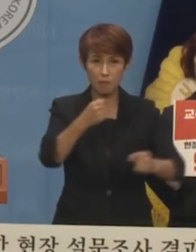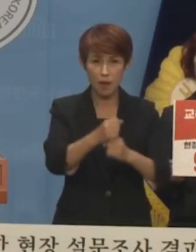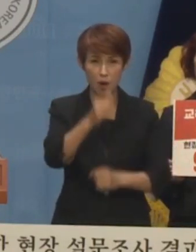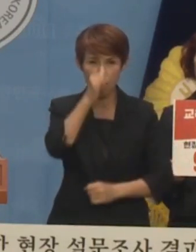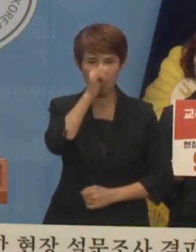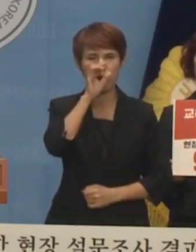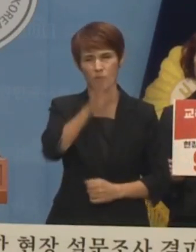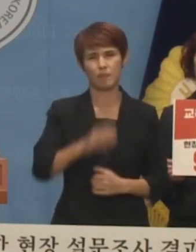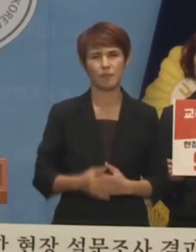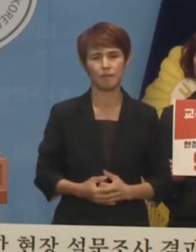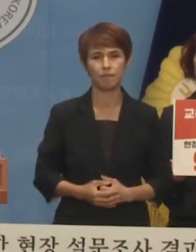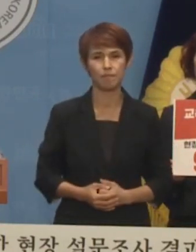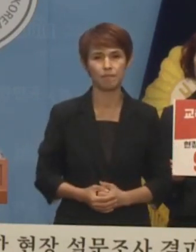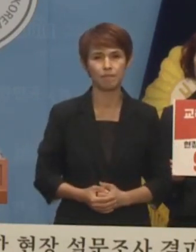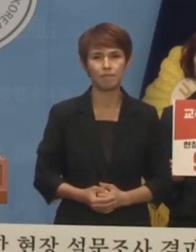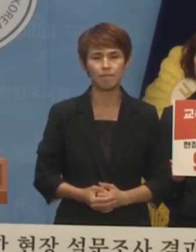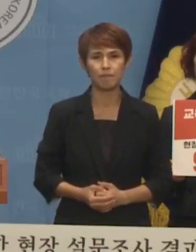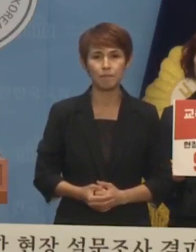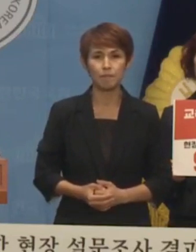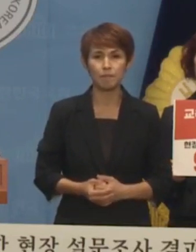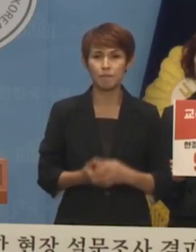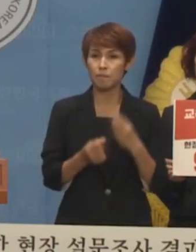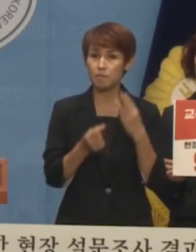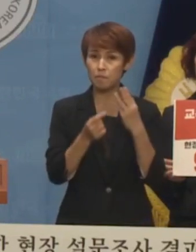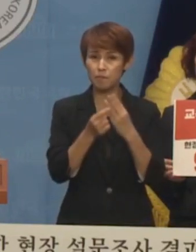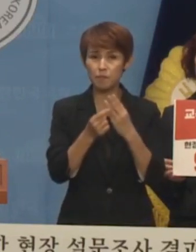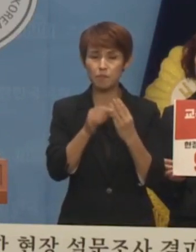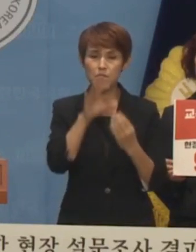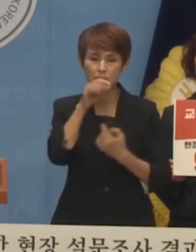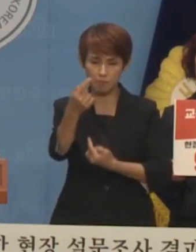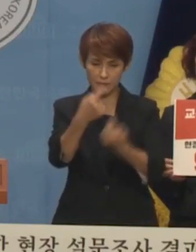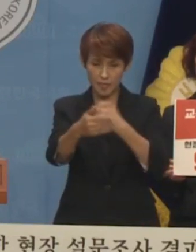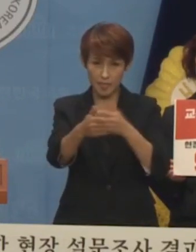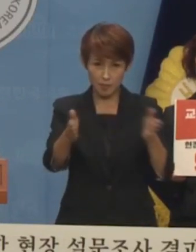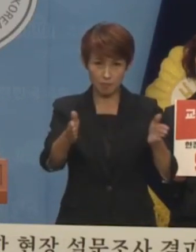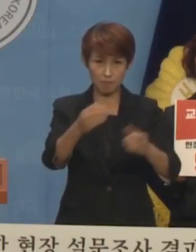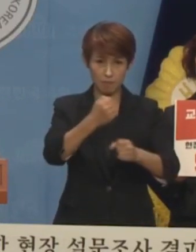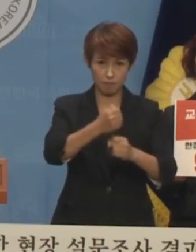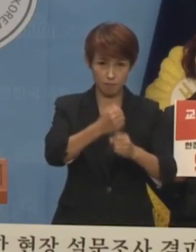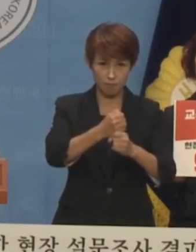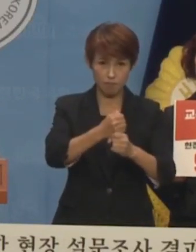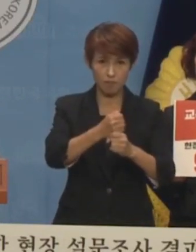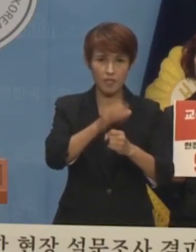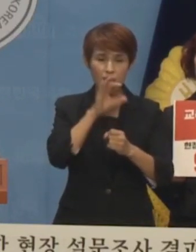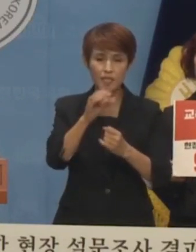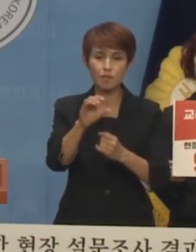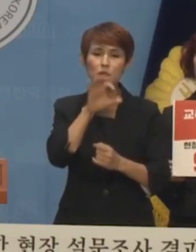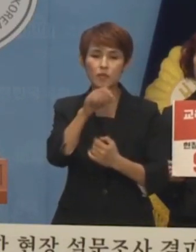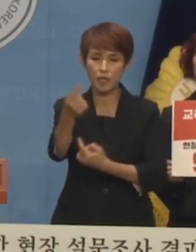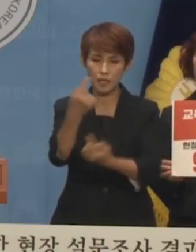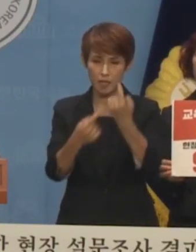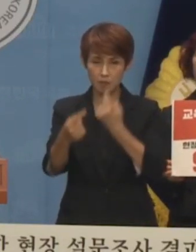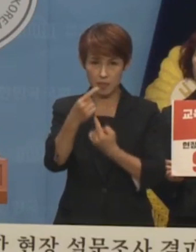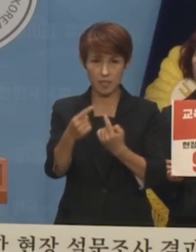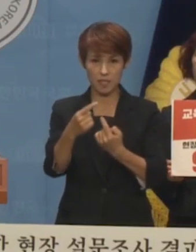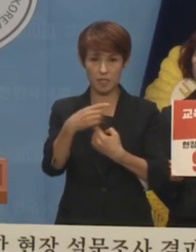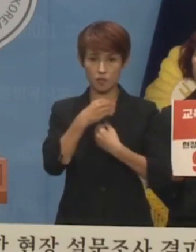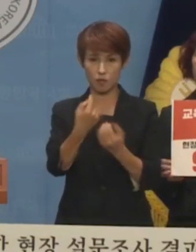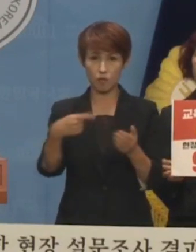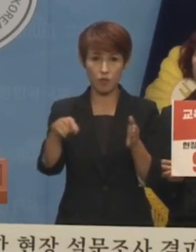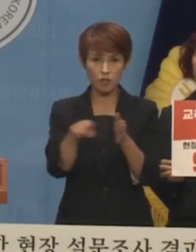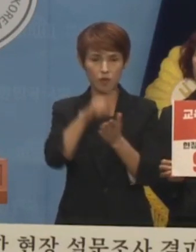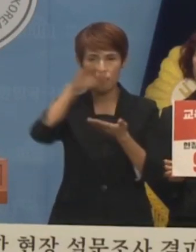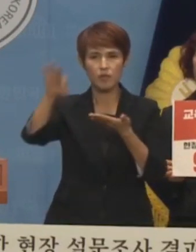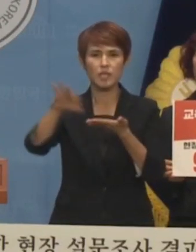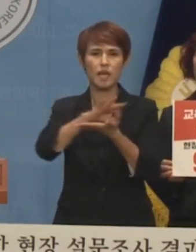한계가 있습니다. 셋째, 민원 상담실 구축과 민원 상담실 안전장치 구비를 위한